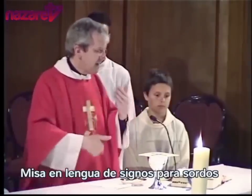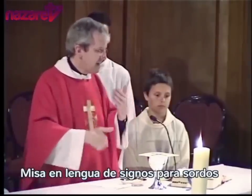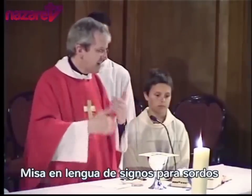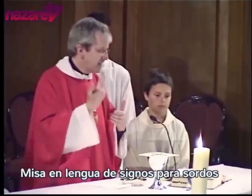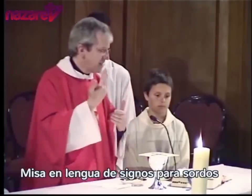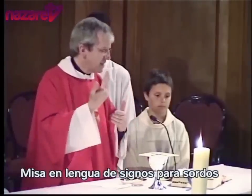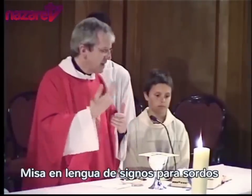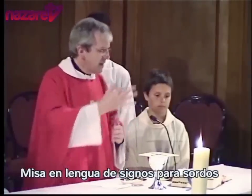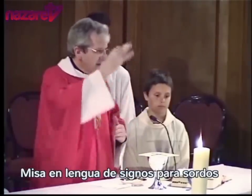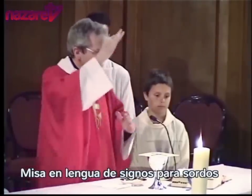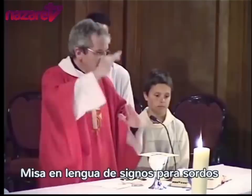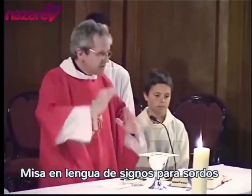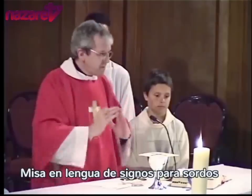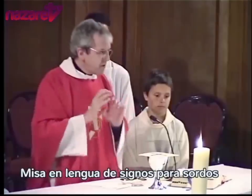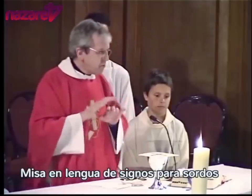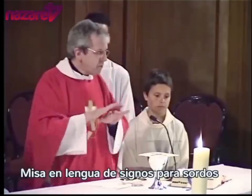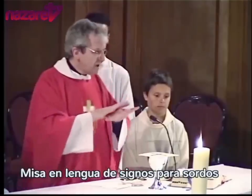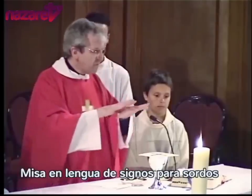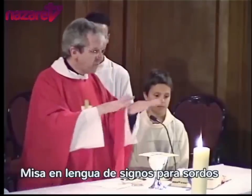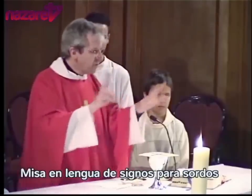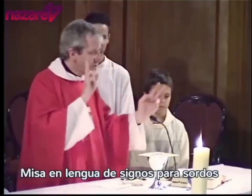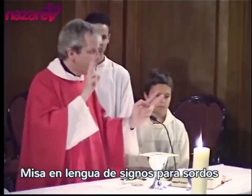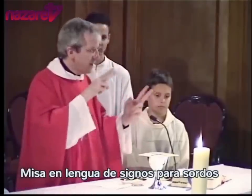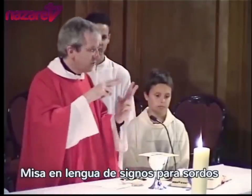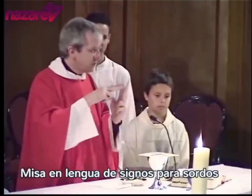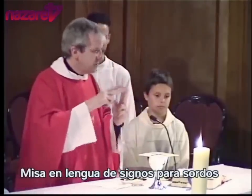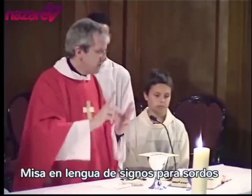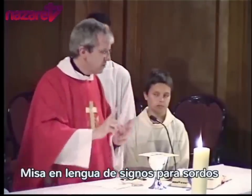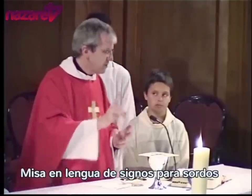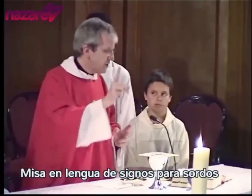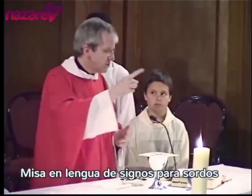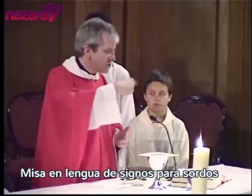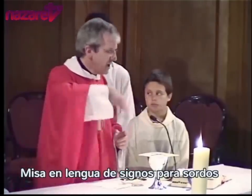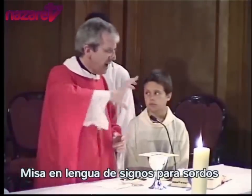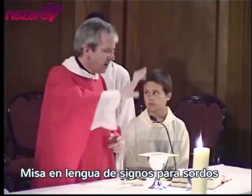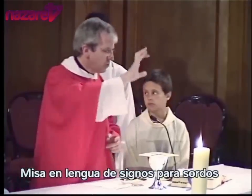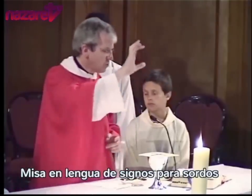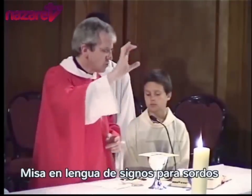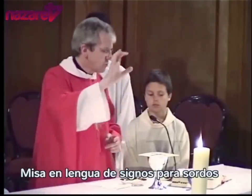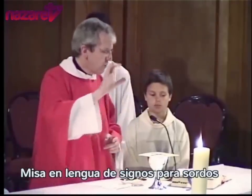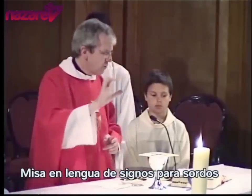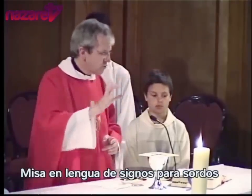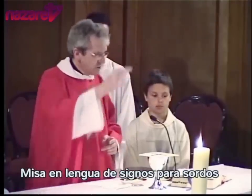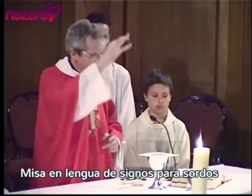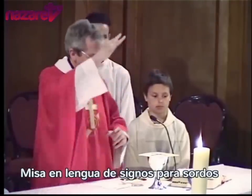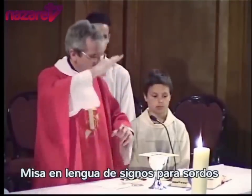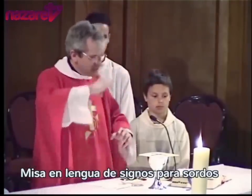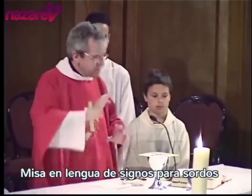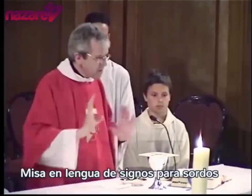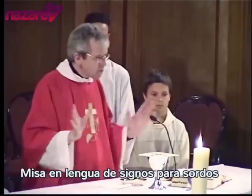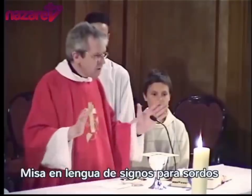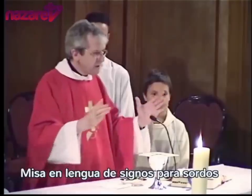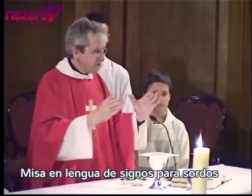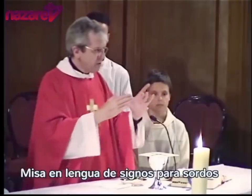Iglesia naciente, el Espíritu que infundió el conocimiento de Dios a todos los pueblos,